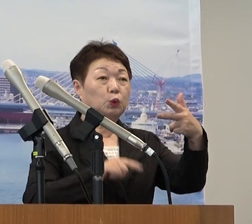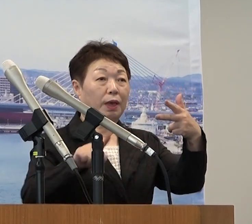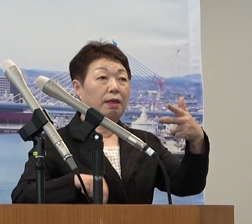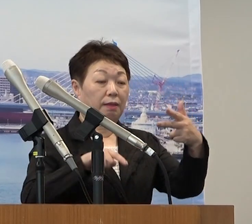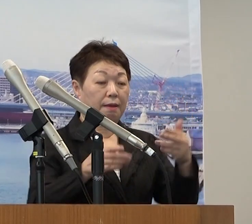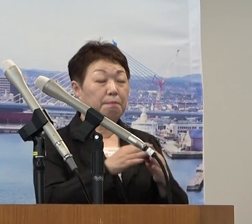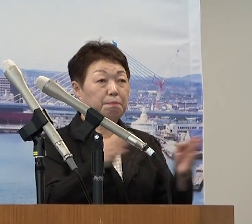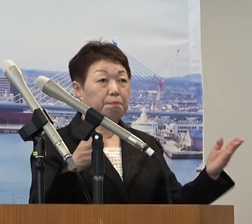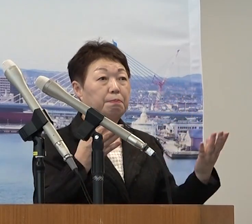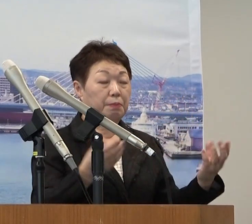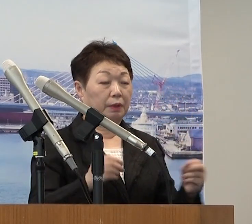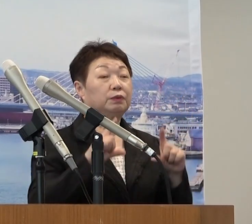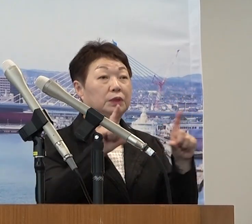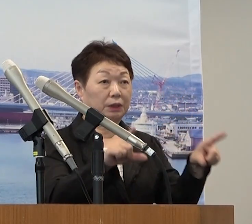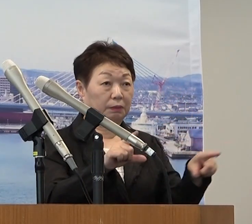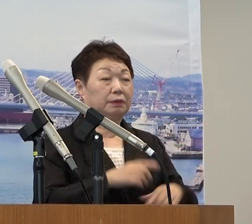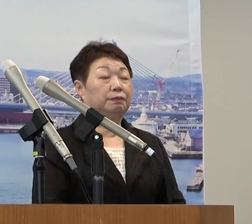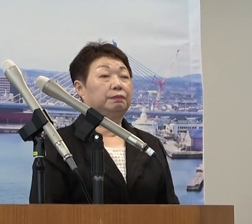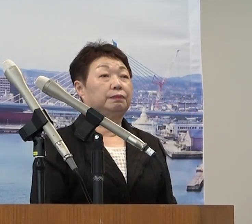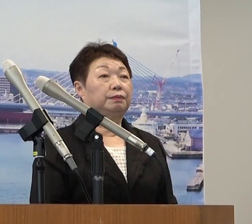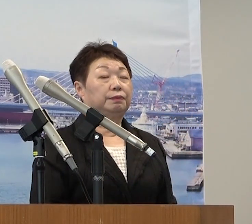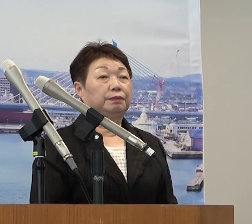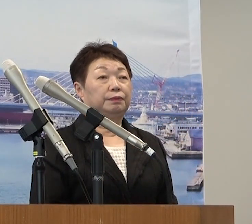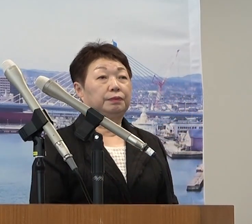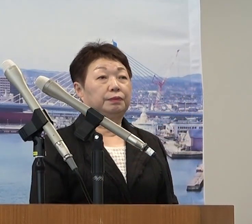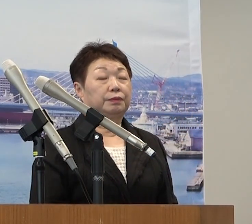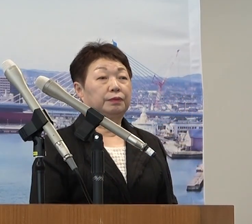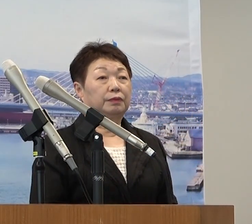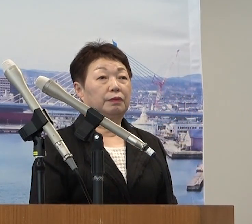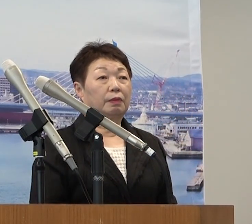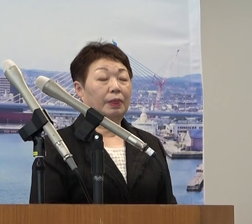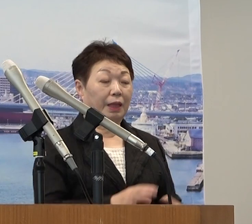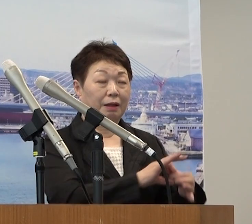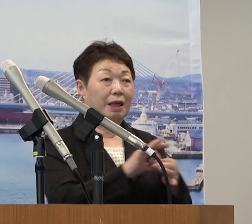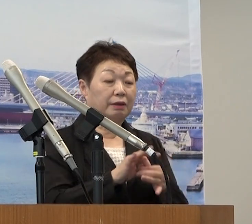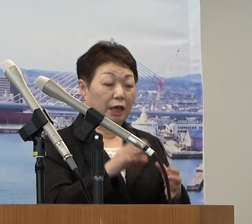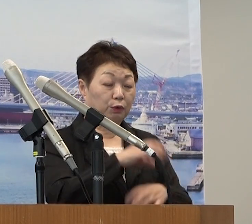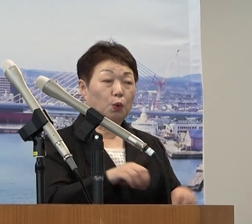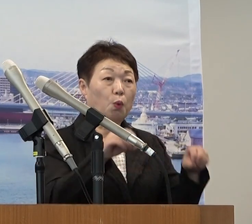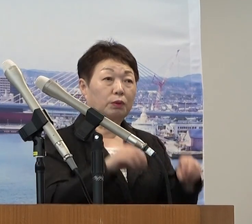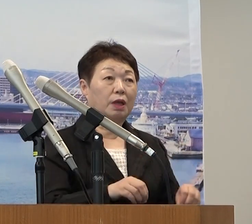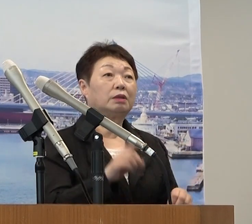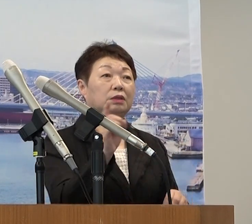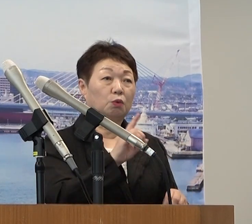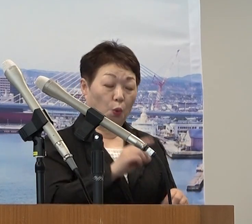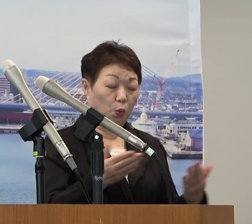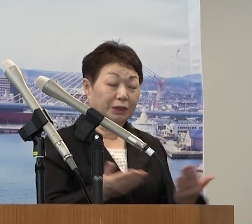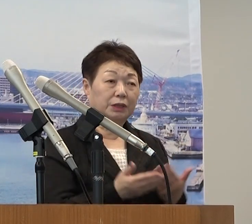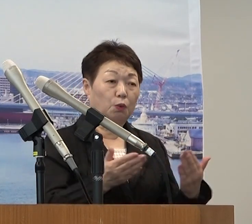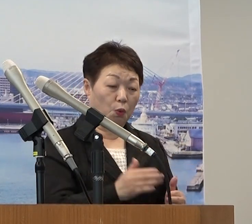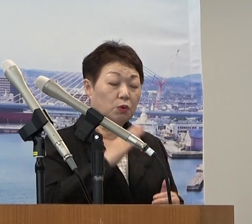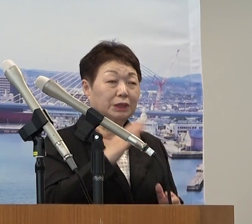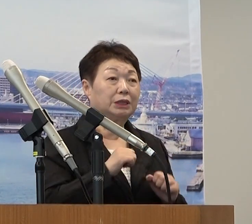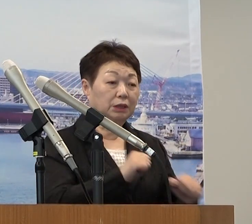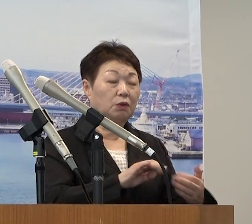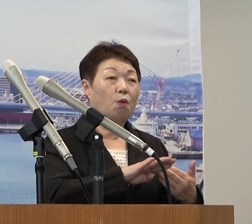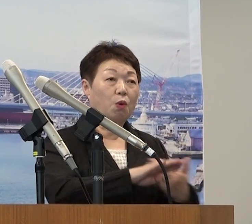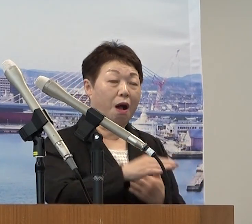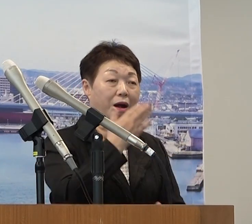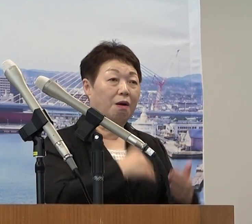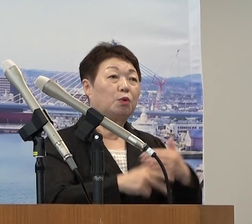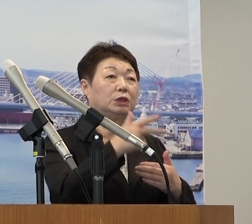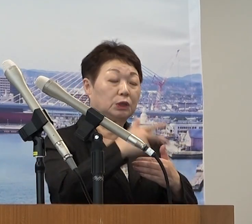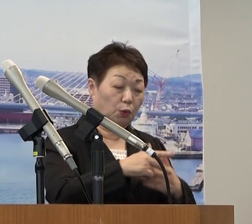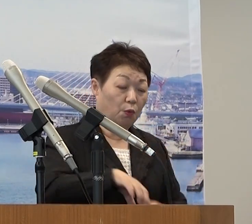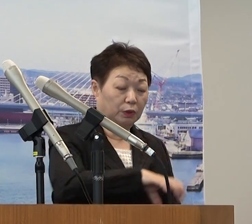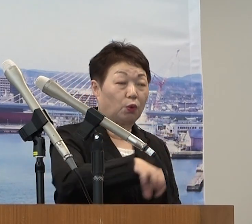設いたしましたのでお知らせいたします。なお連携協定等による連携事業の実施のほか、青森市をフ